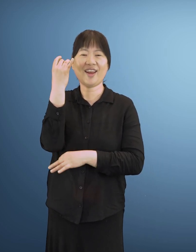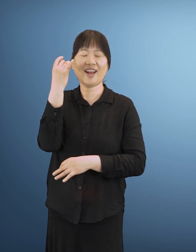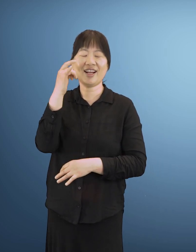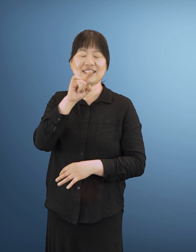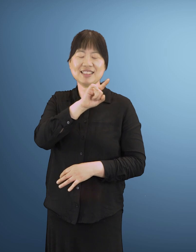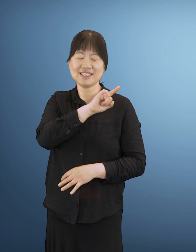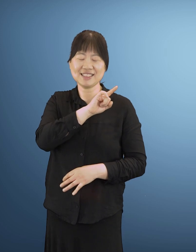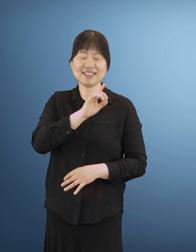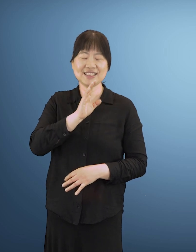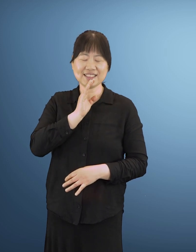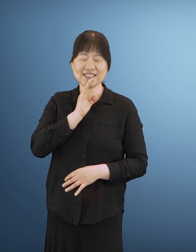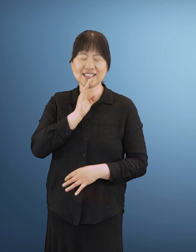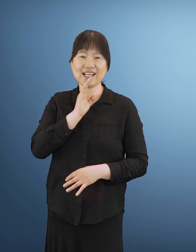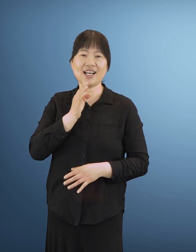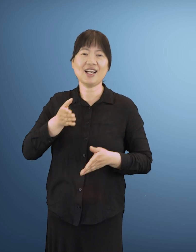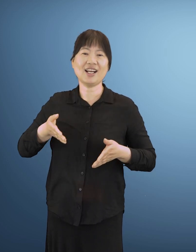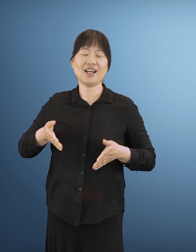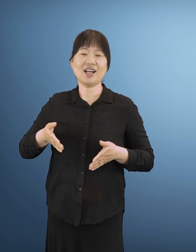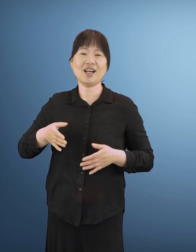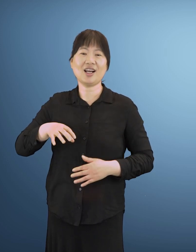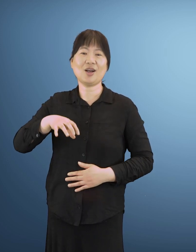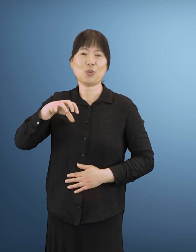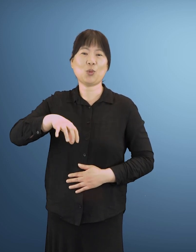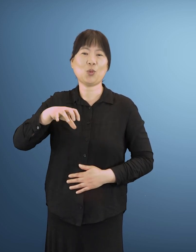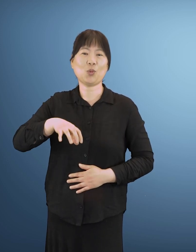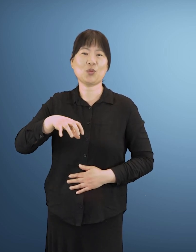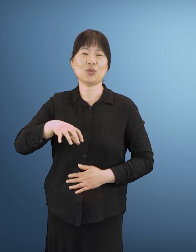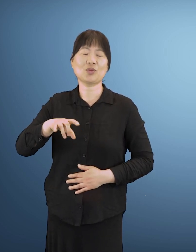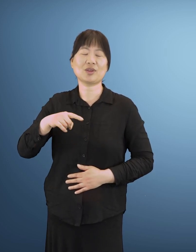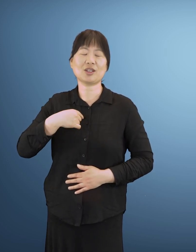세월이 서울에서 이루어졌기 때문에.